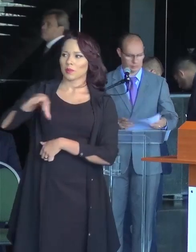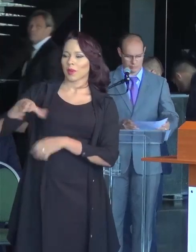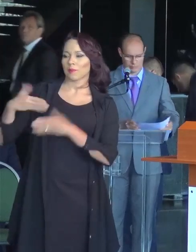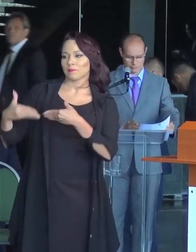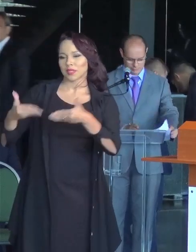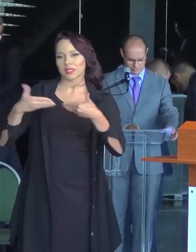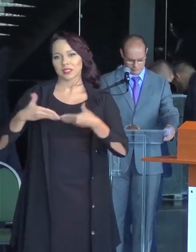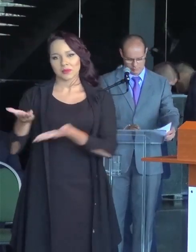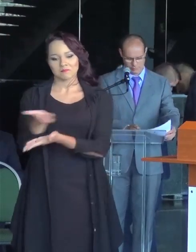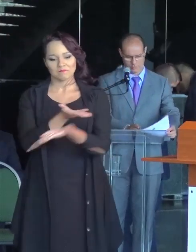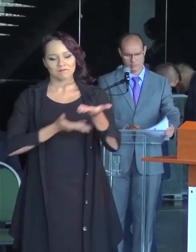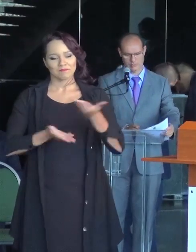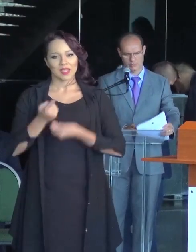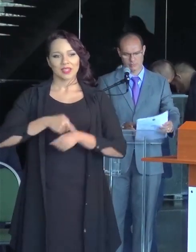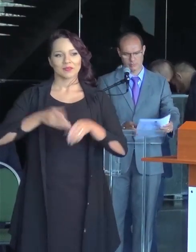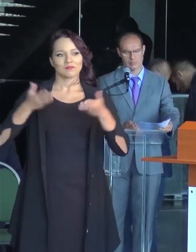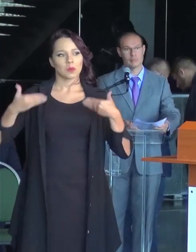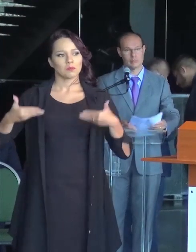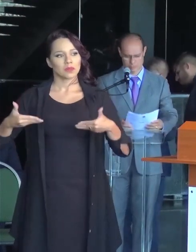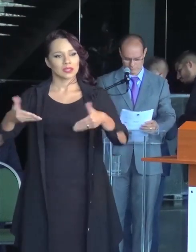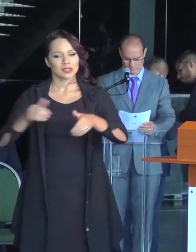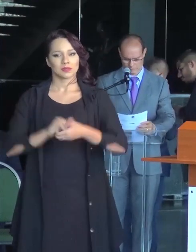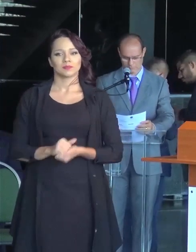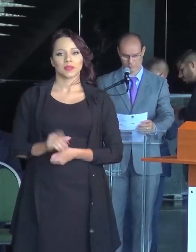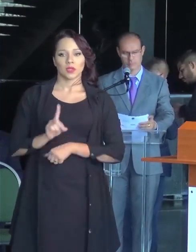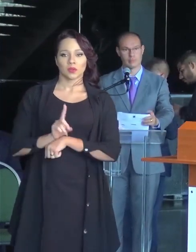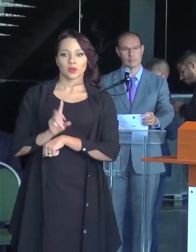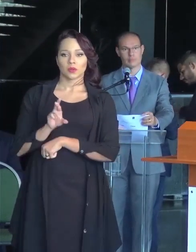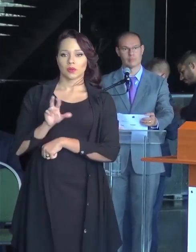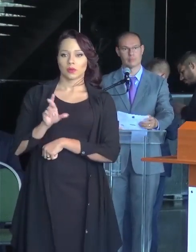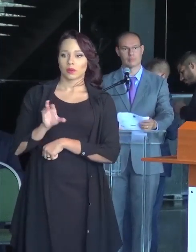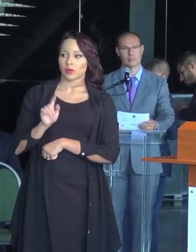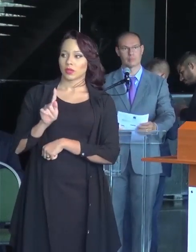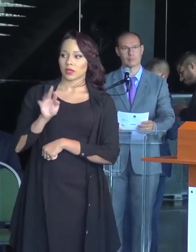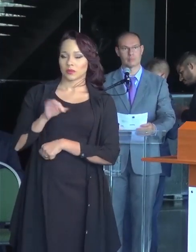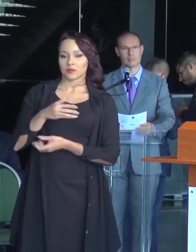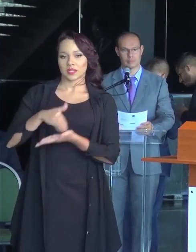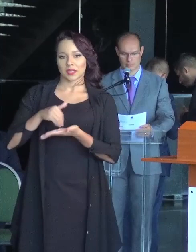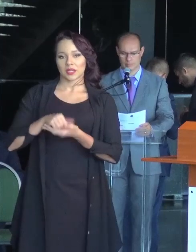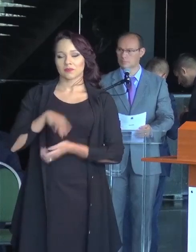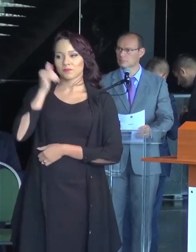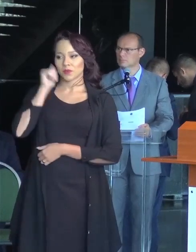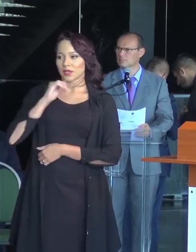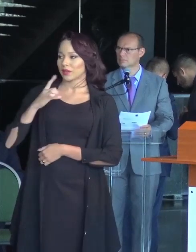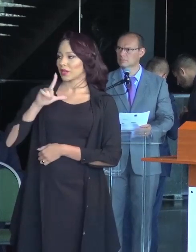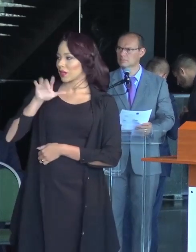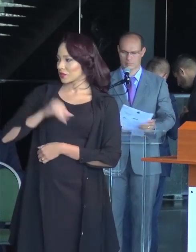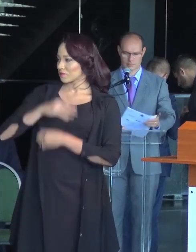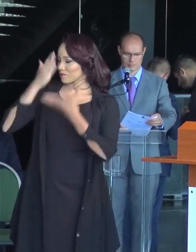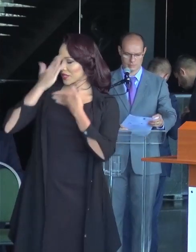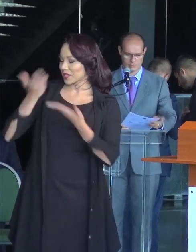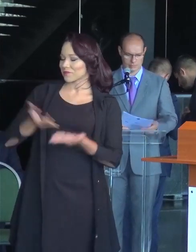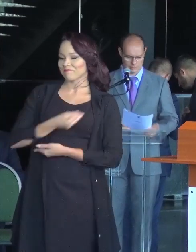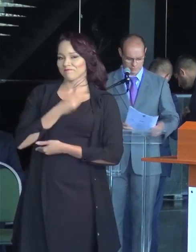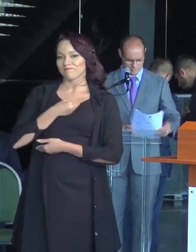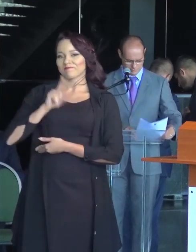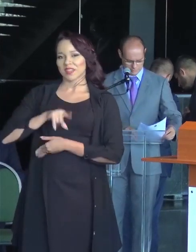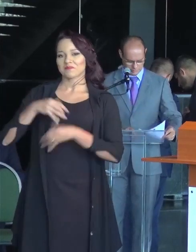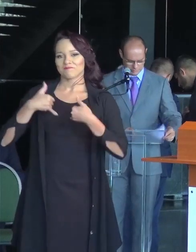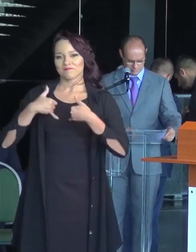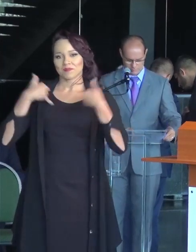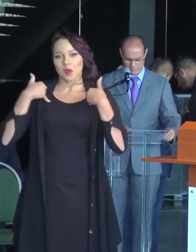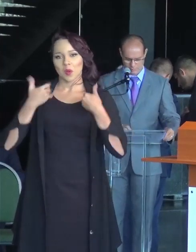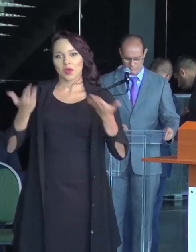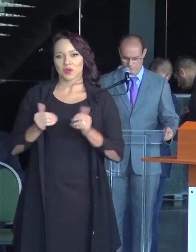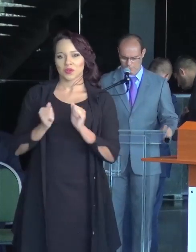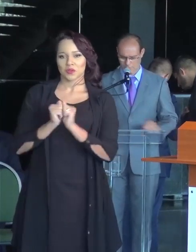ministérios aqui da nossa esplanada. Doutor Rodrigo, nosso secretário, doutora Cláudia, muito obrigado pela sua presença, uma honra tê-la